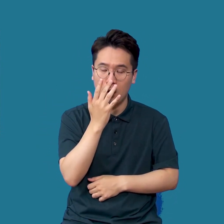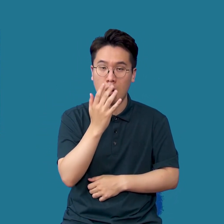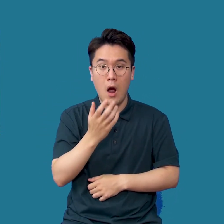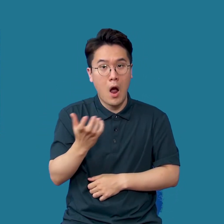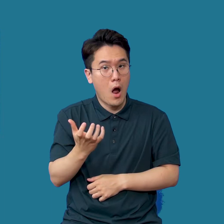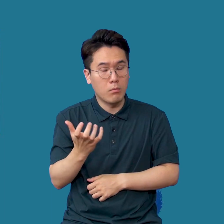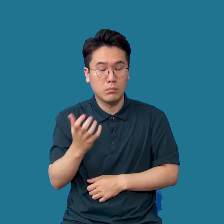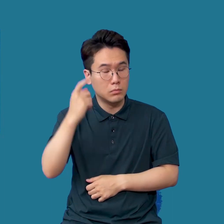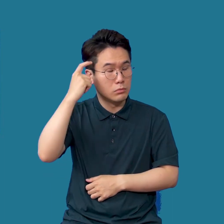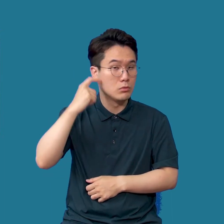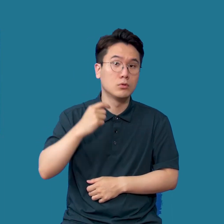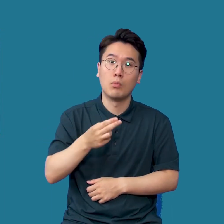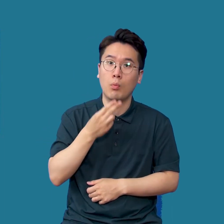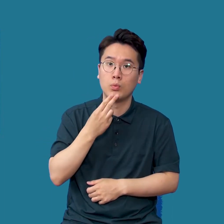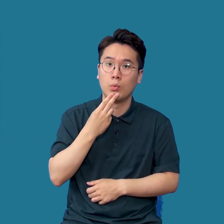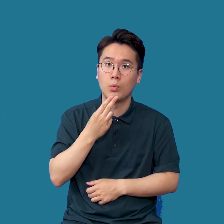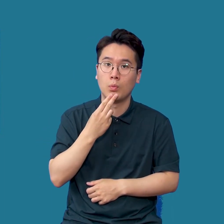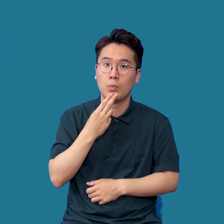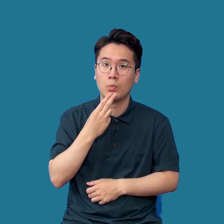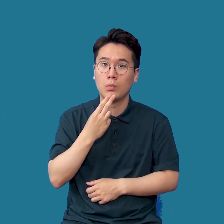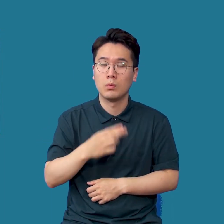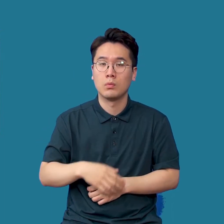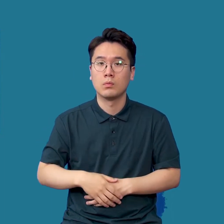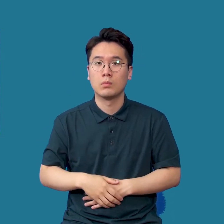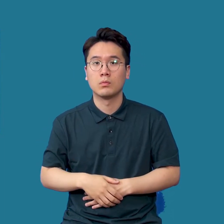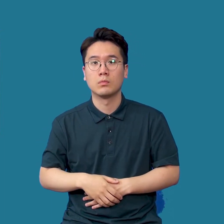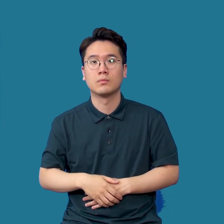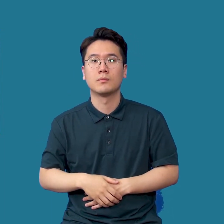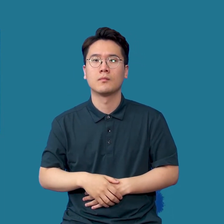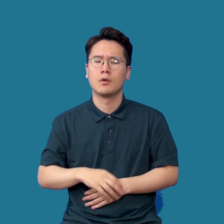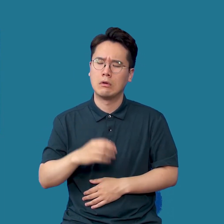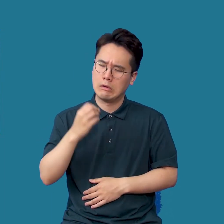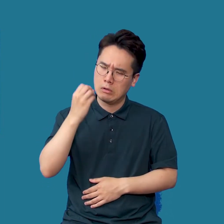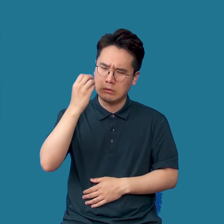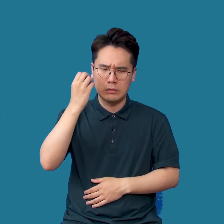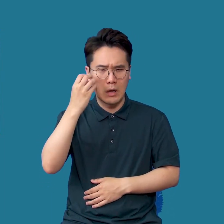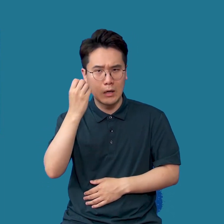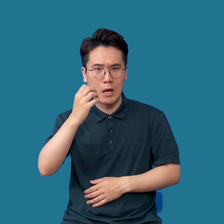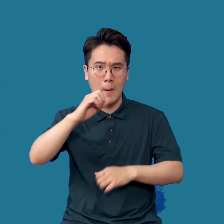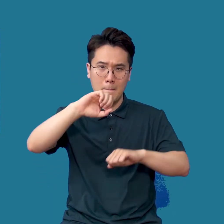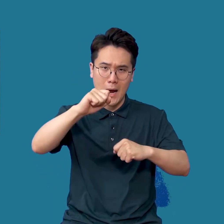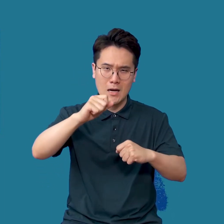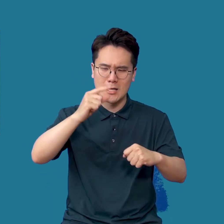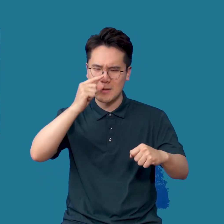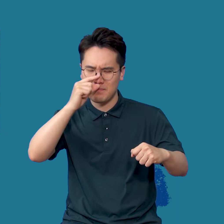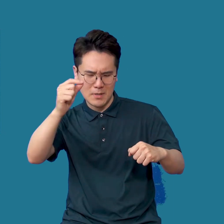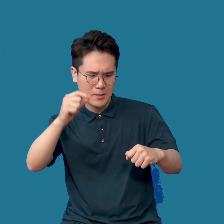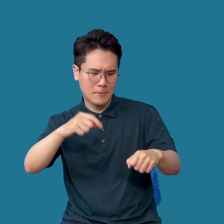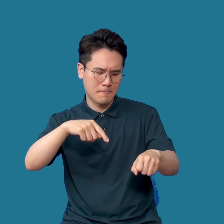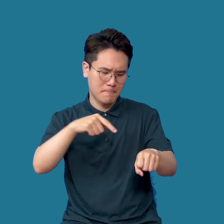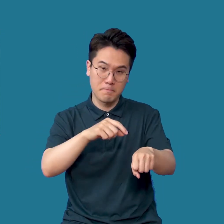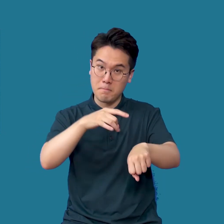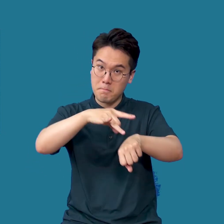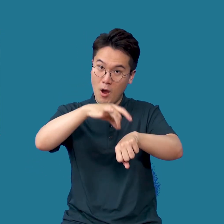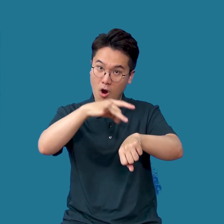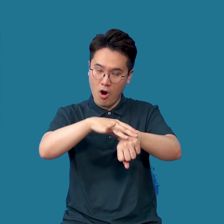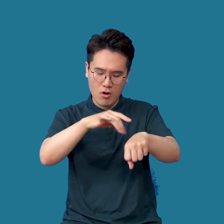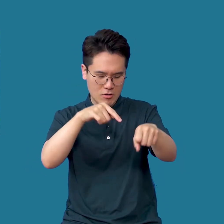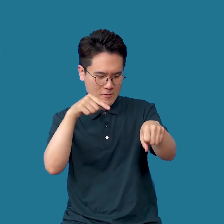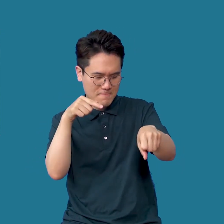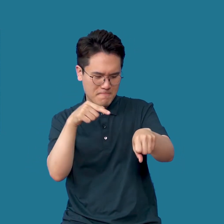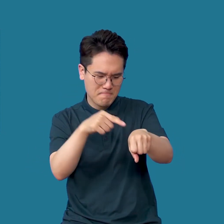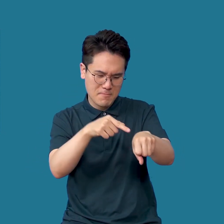통증이 없습니다. 이상하다 싶어서 핀을 가지고 발목뼈 아래를 핏방울이